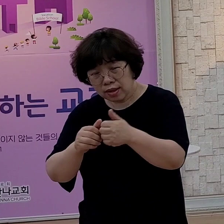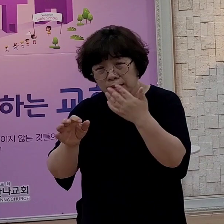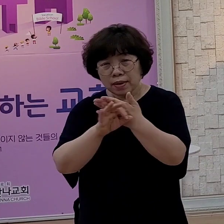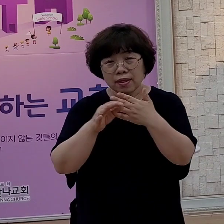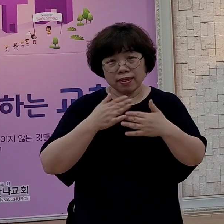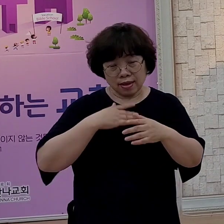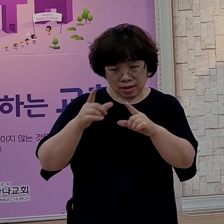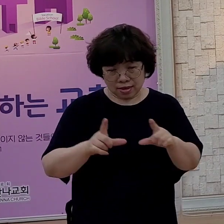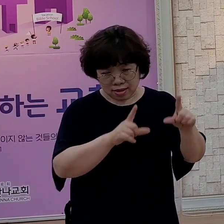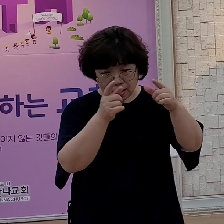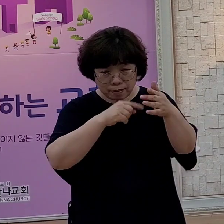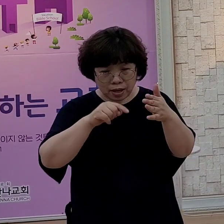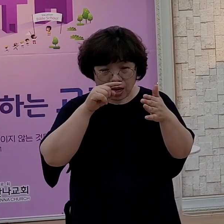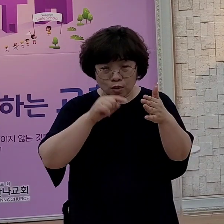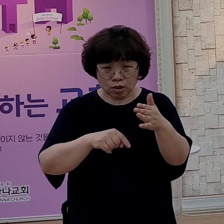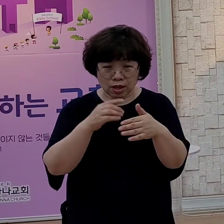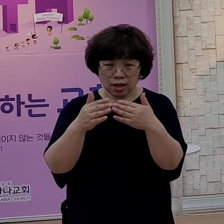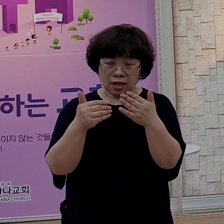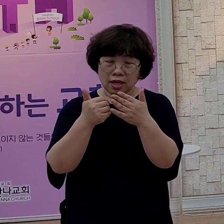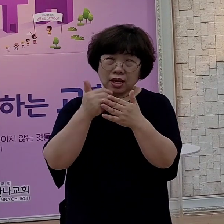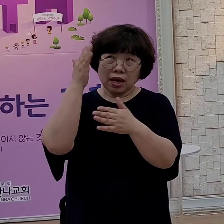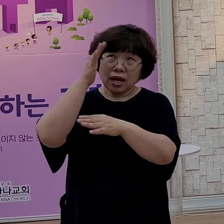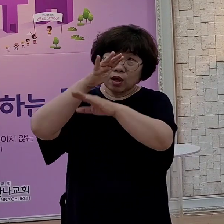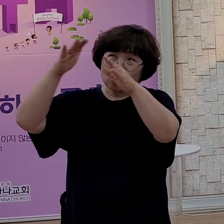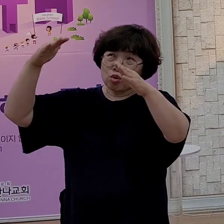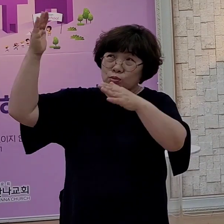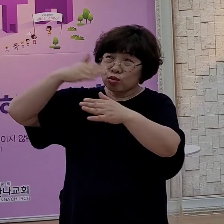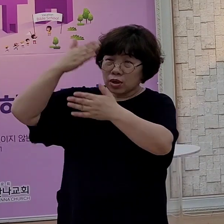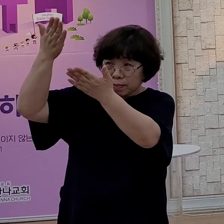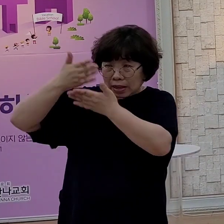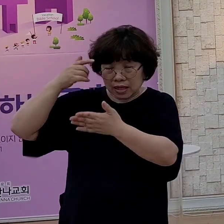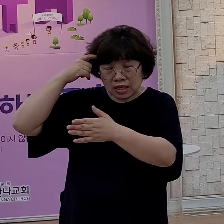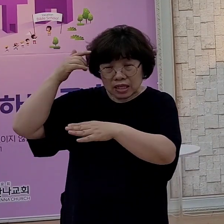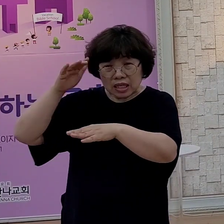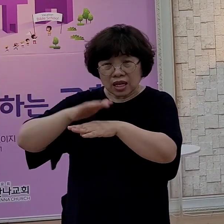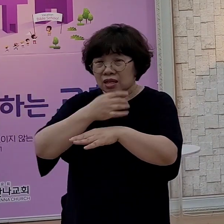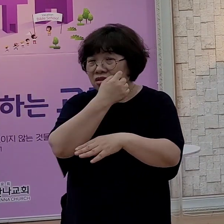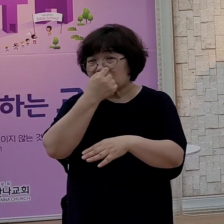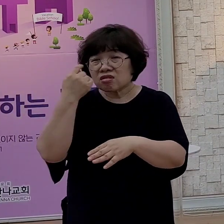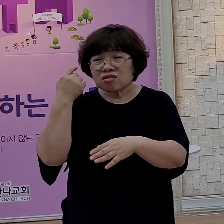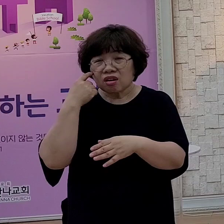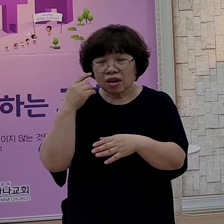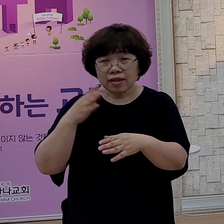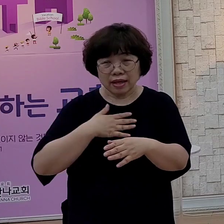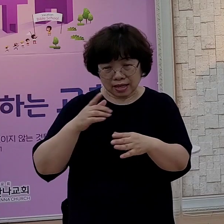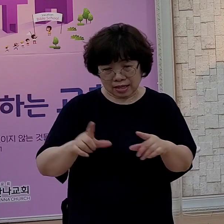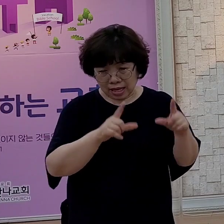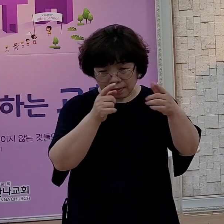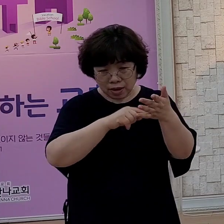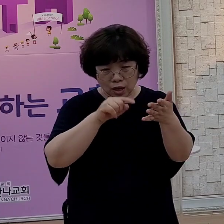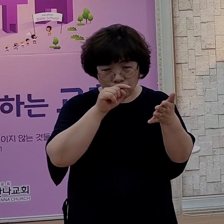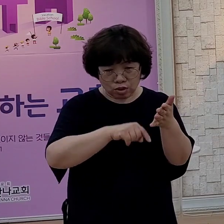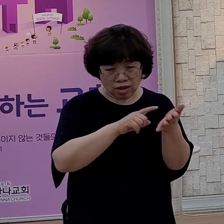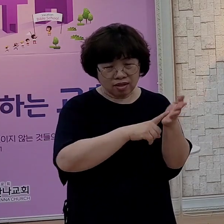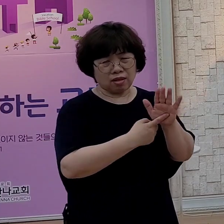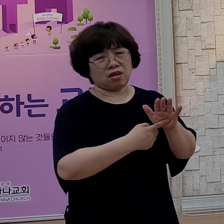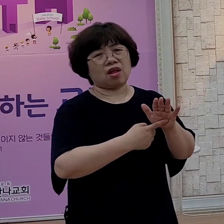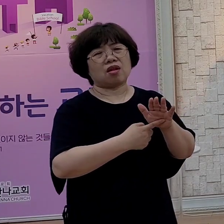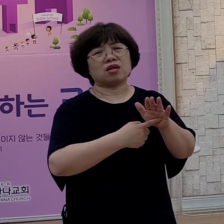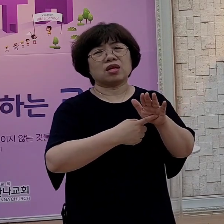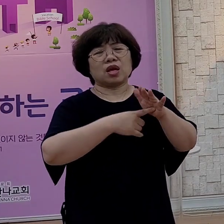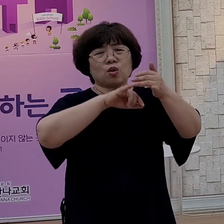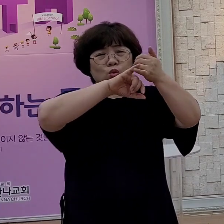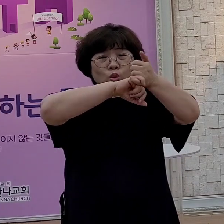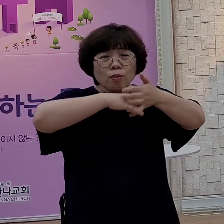우리 삶에서 이 하늘로부터 오는 이 지혜의 증거들이 우리 삶에서 나타나야 한다 이